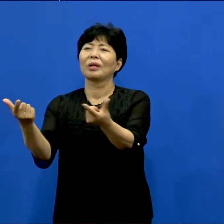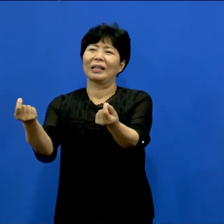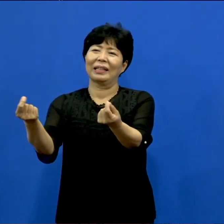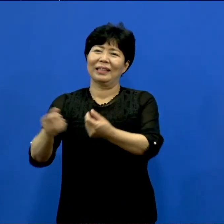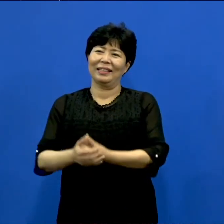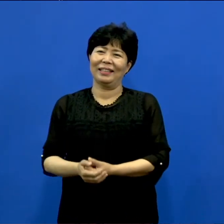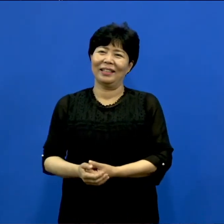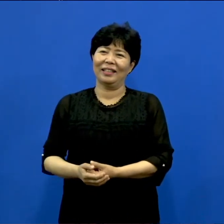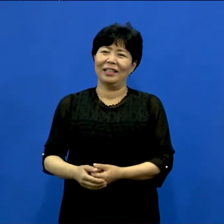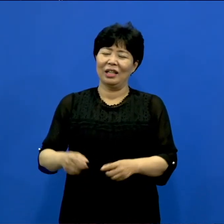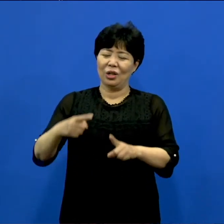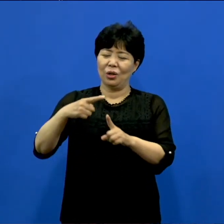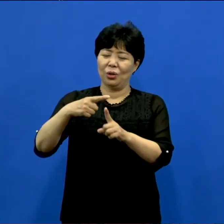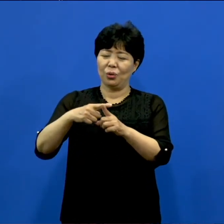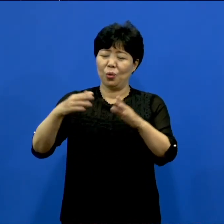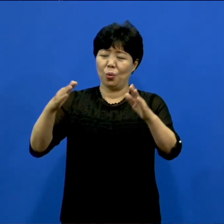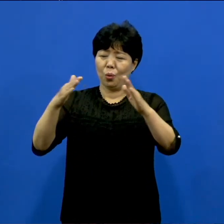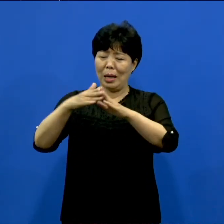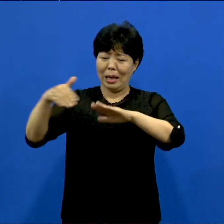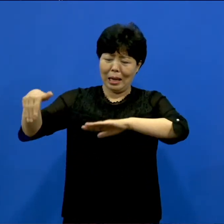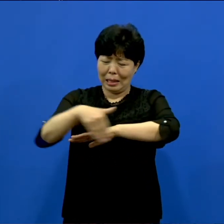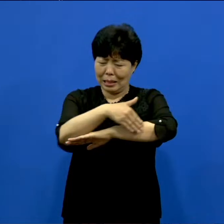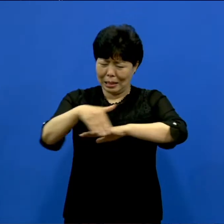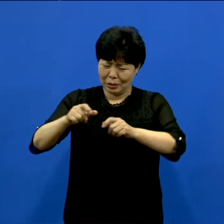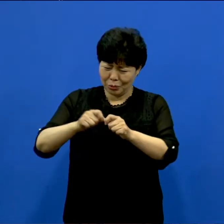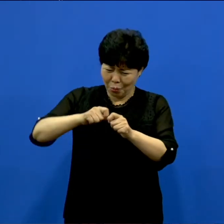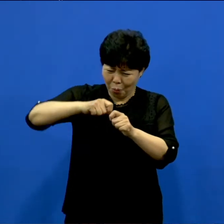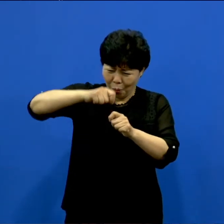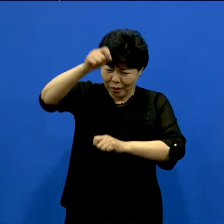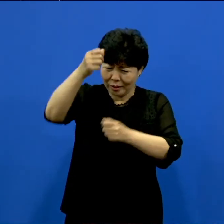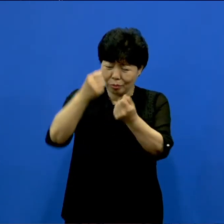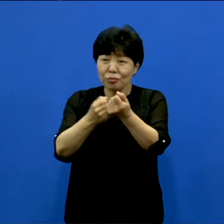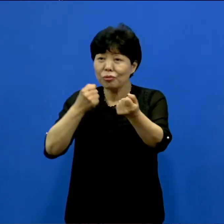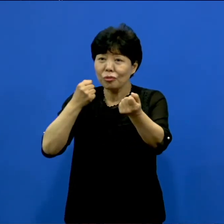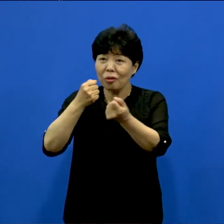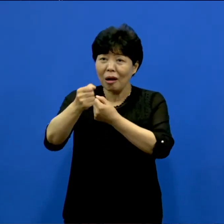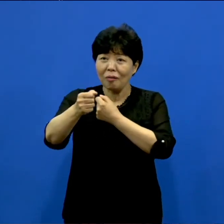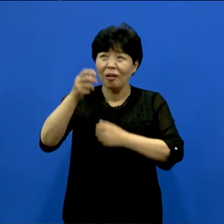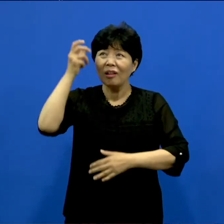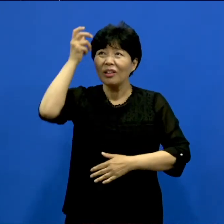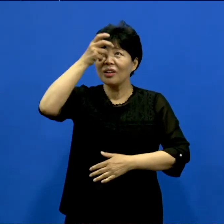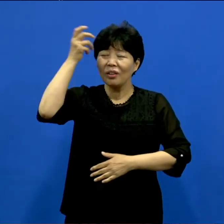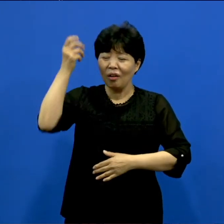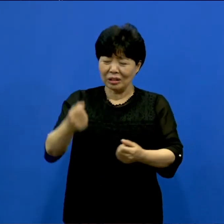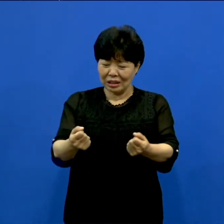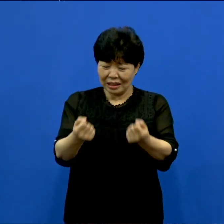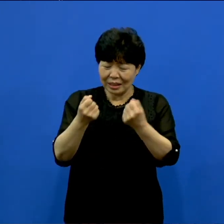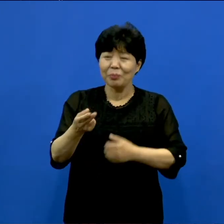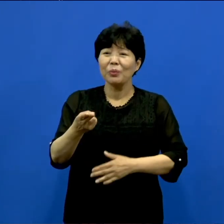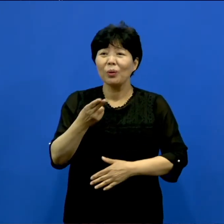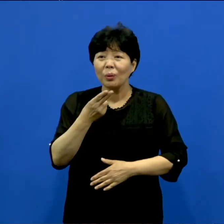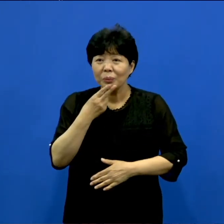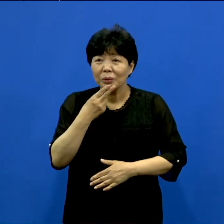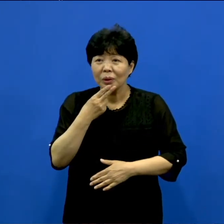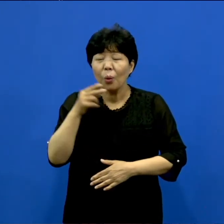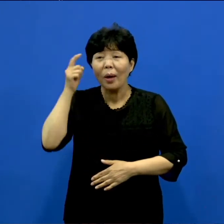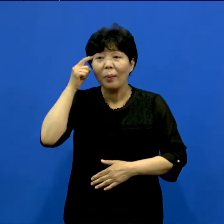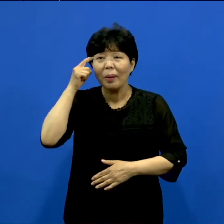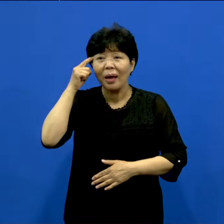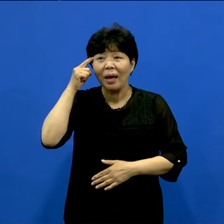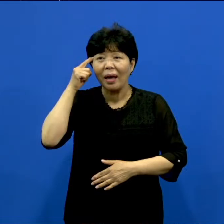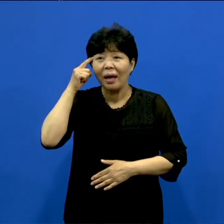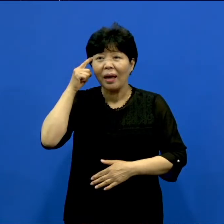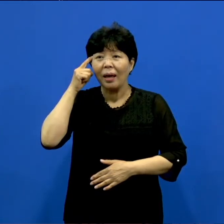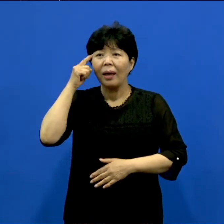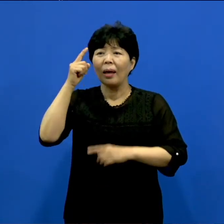교회를 오래 다녔는데도 늘 거기서 거기에요. 영적 기백이 없어. 왜 그렇습니까? 말씀을 듣는 것에서 끝난다는 거예요. 이